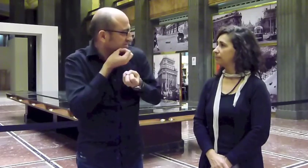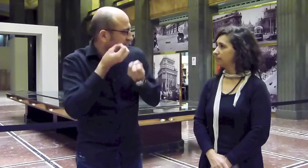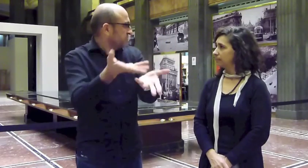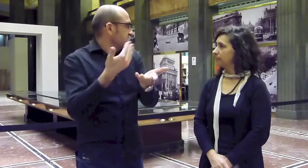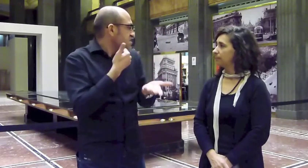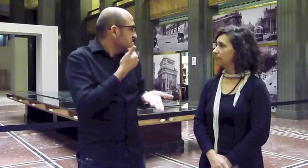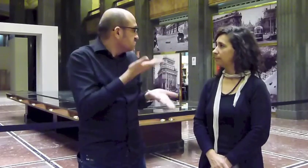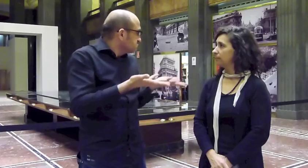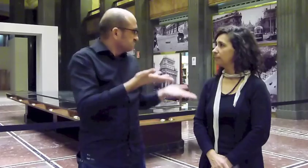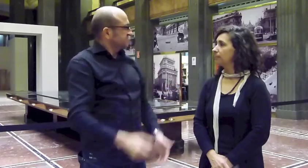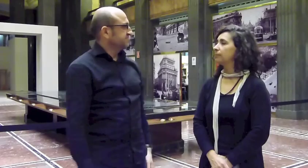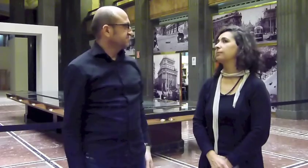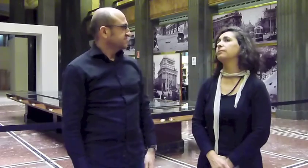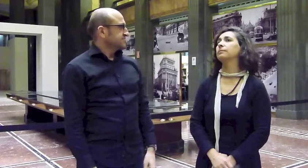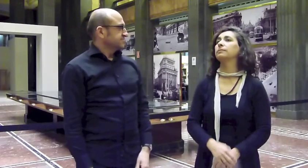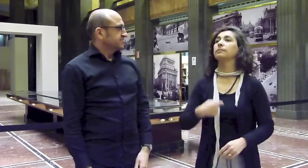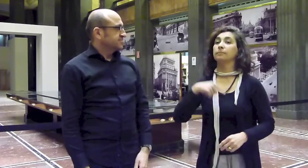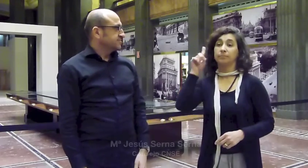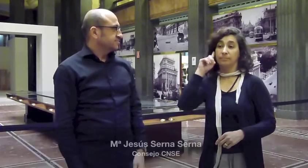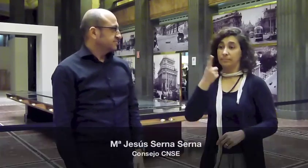por ello? ¿Qué les dirías?